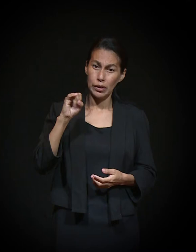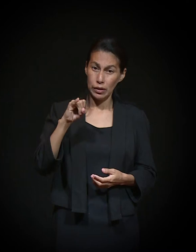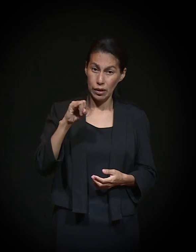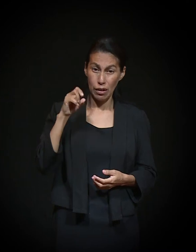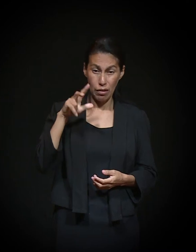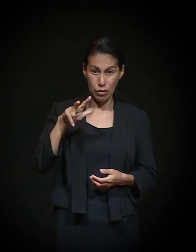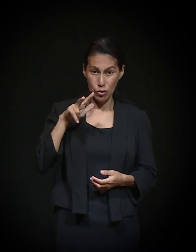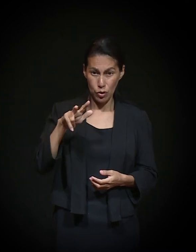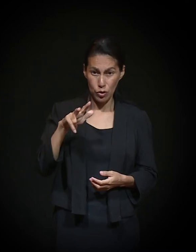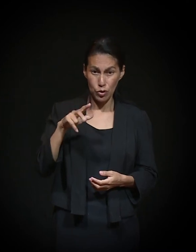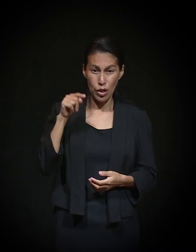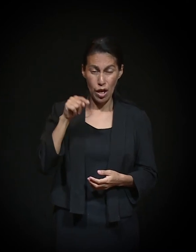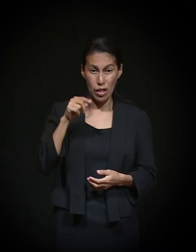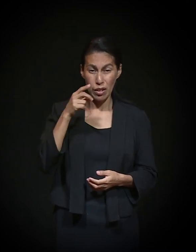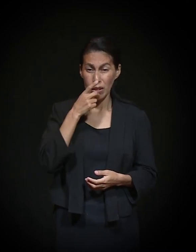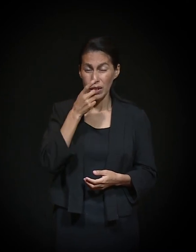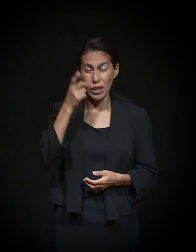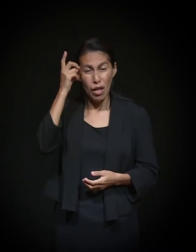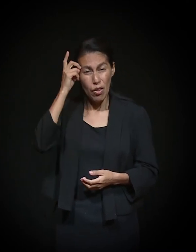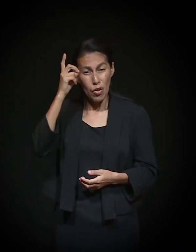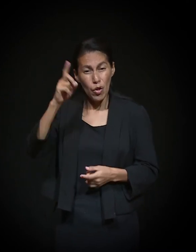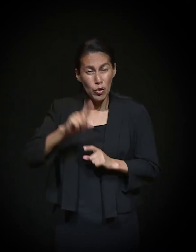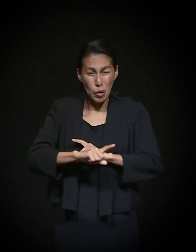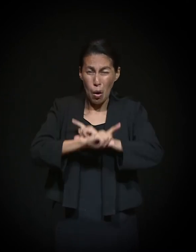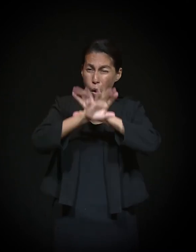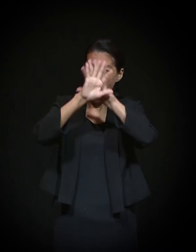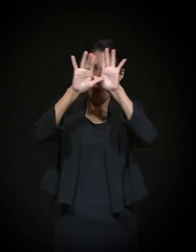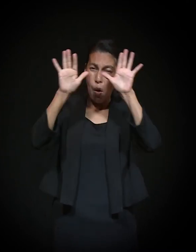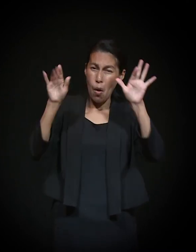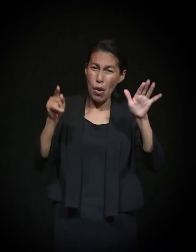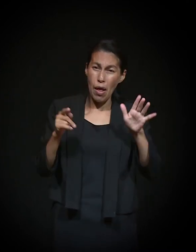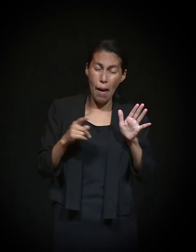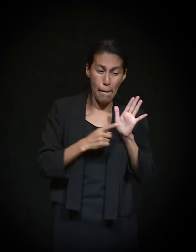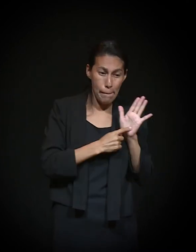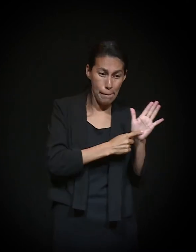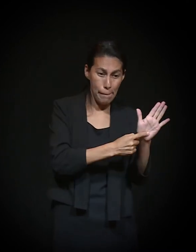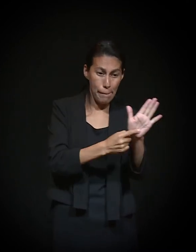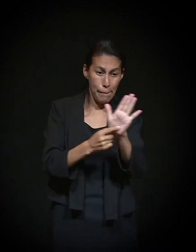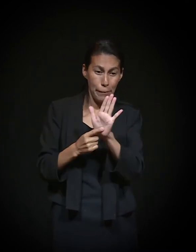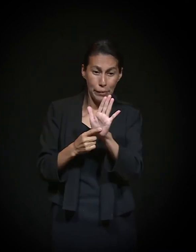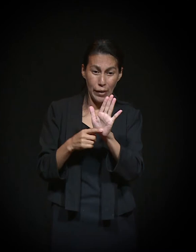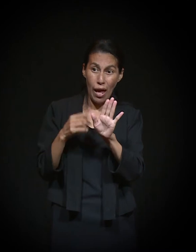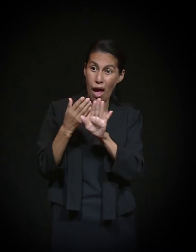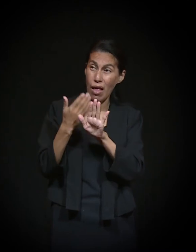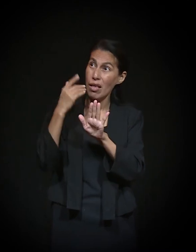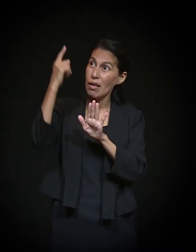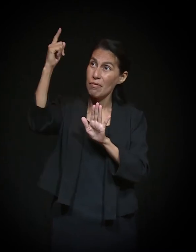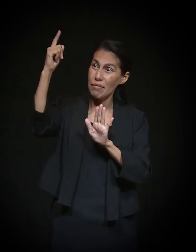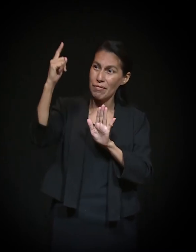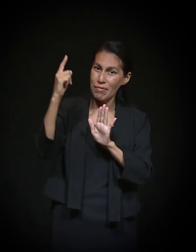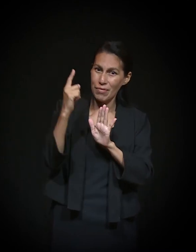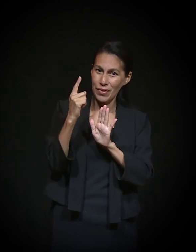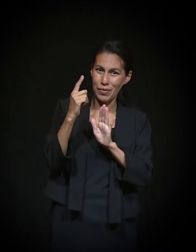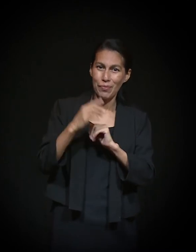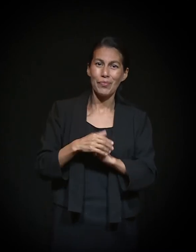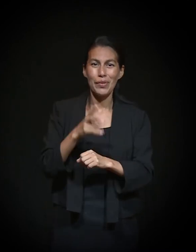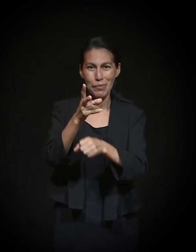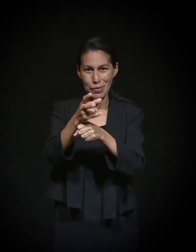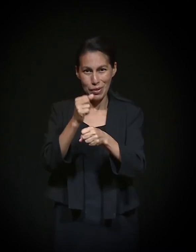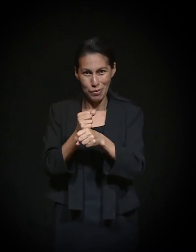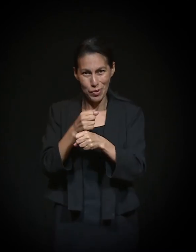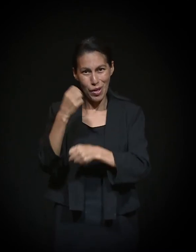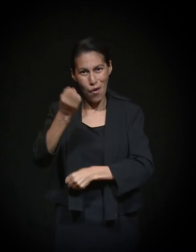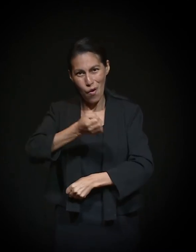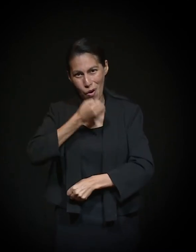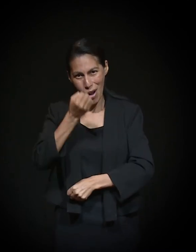mundo antes de que se vea. Invitamos pues a unirte a la red de oración donde quiera